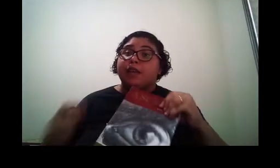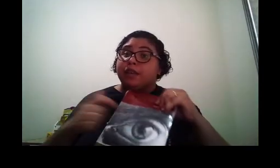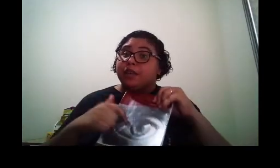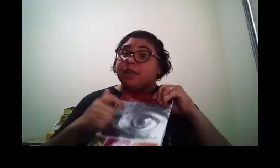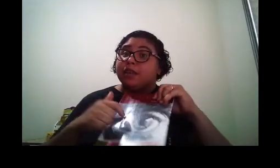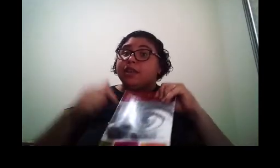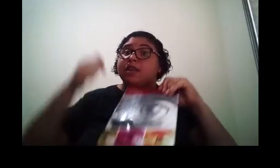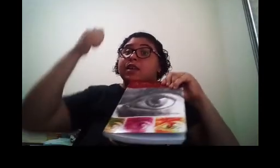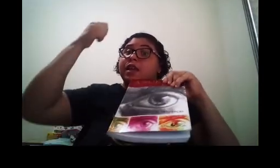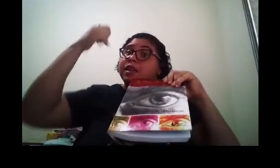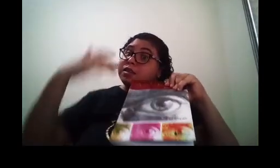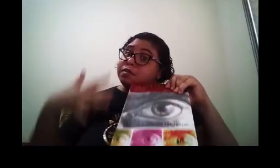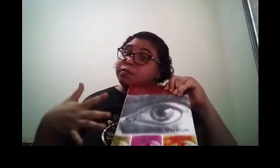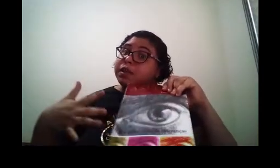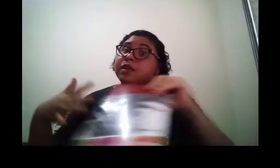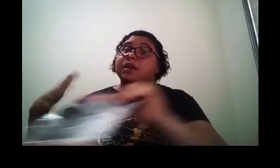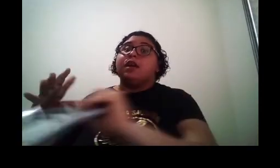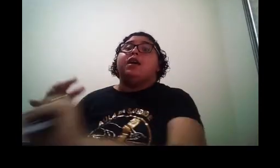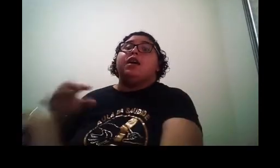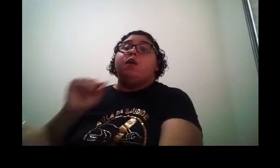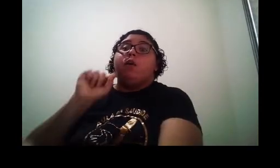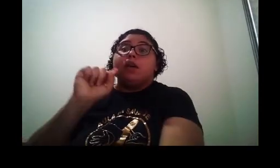para vocês. Ele